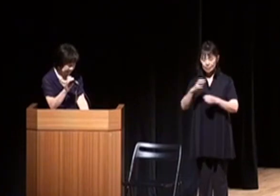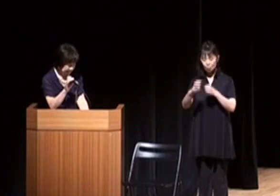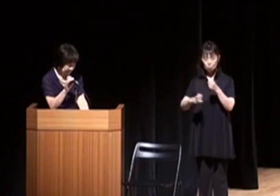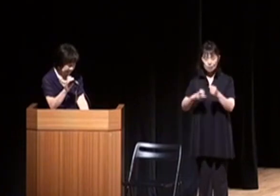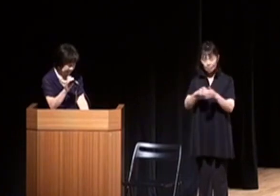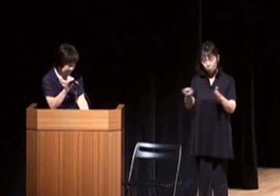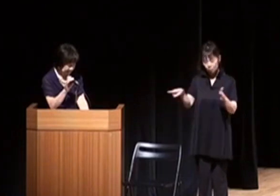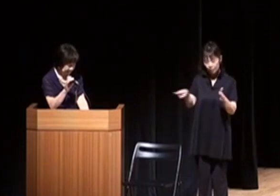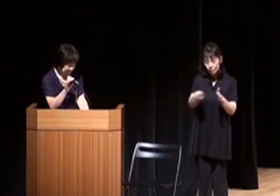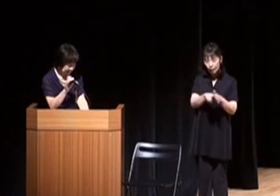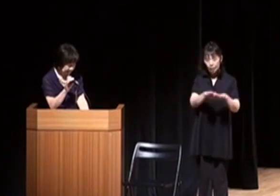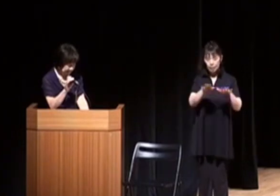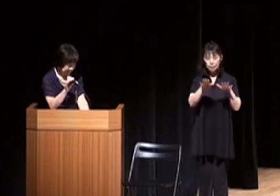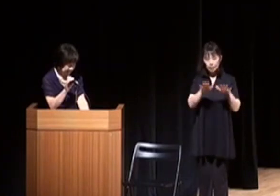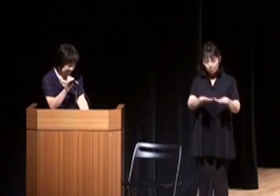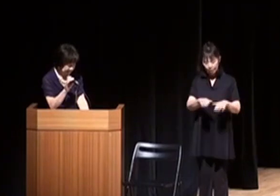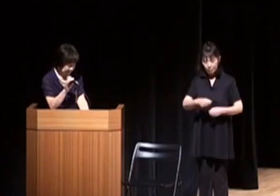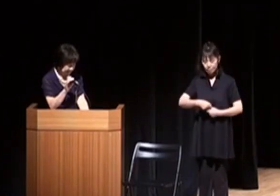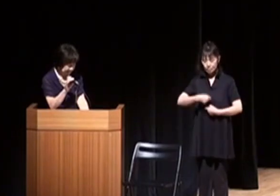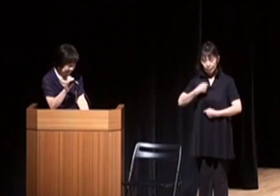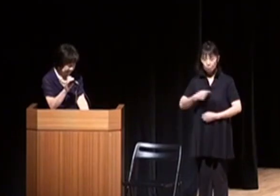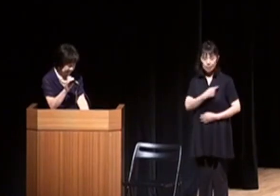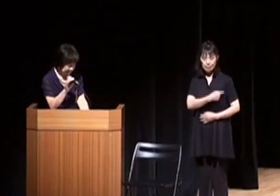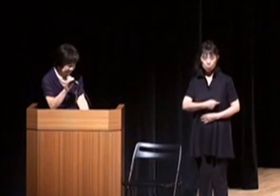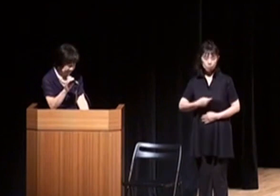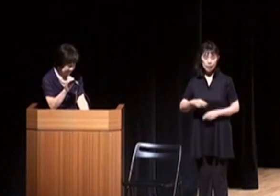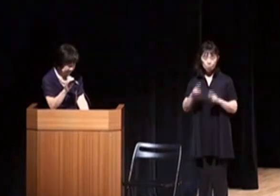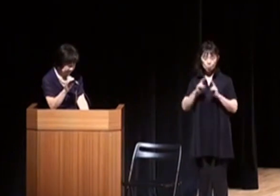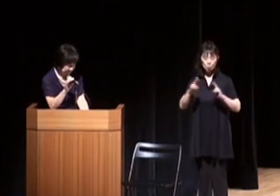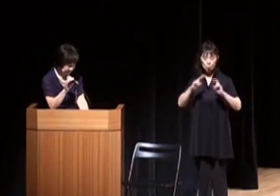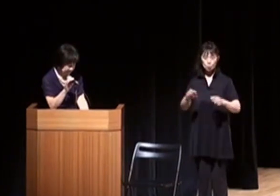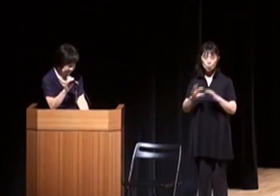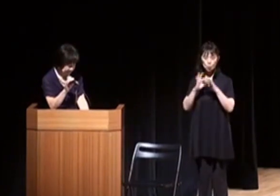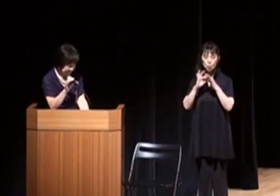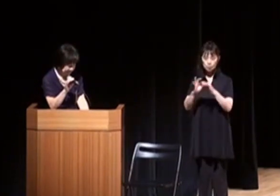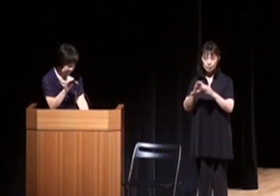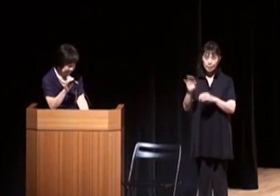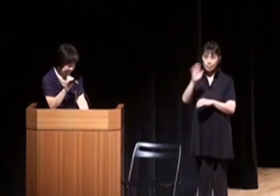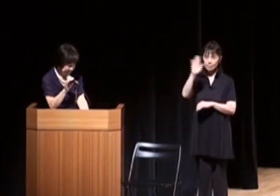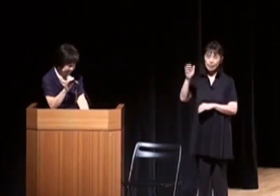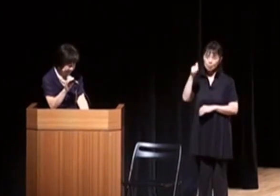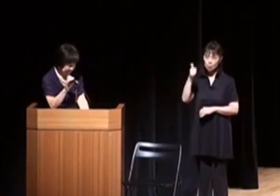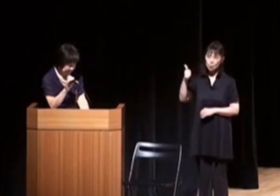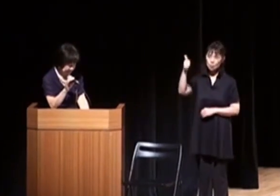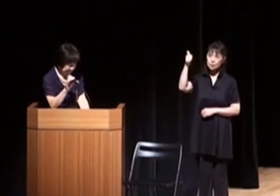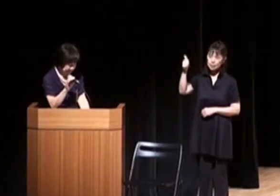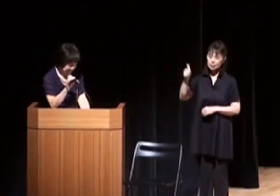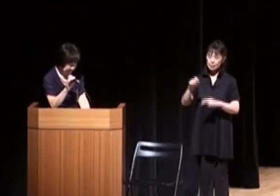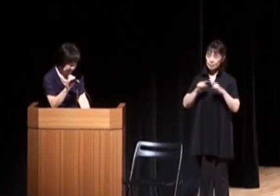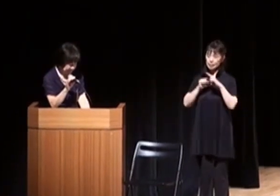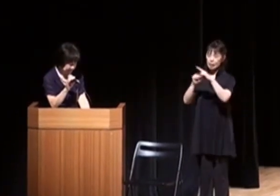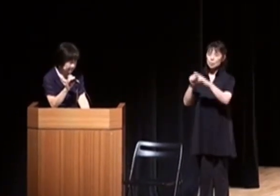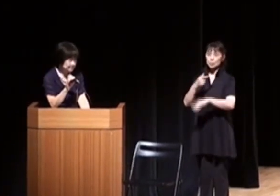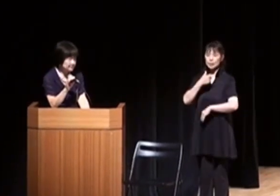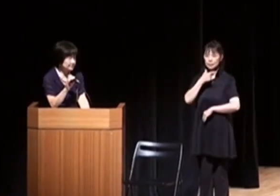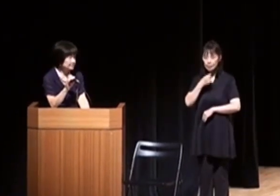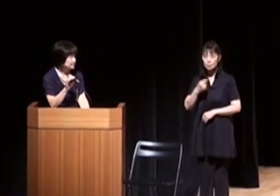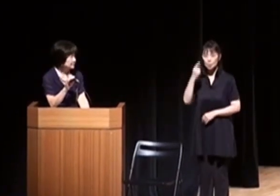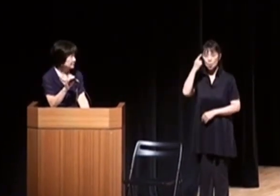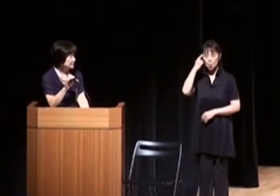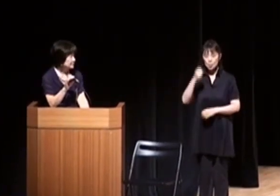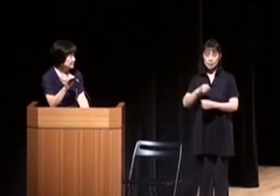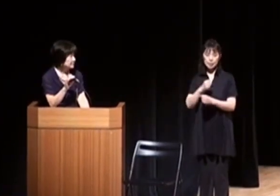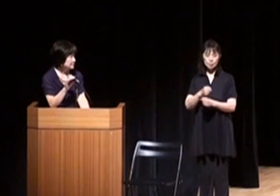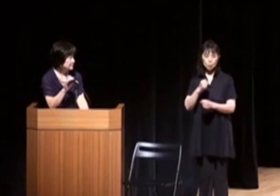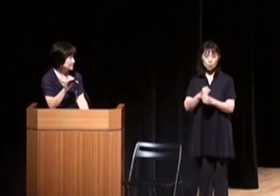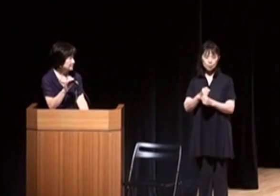今、本当に素直な気持ちでこの曲を通して天国の父に手紙を出したい、そんな思いで作らせていただい